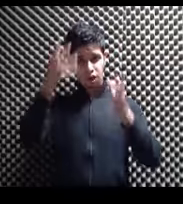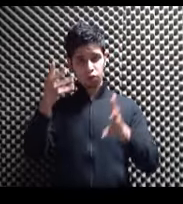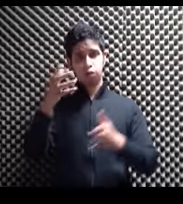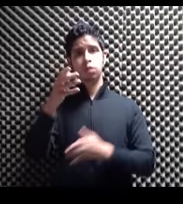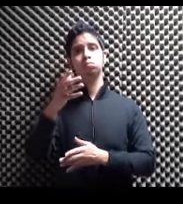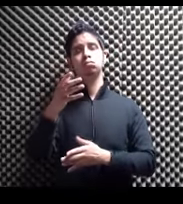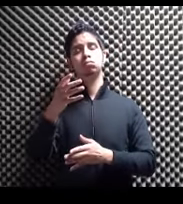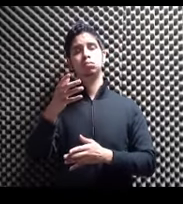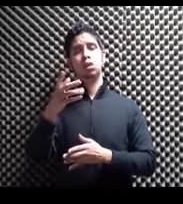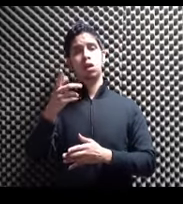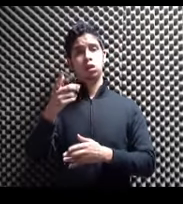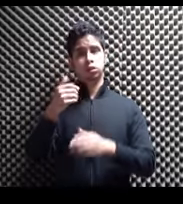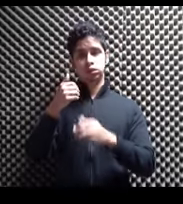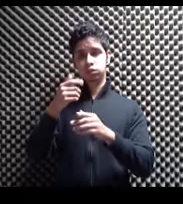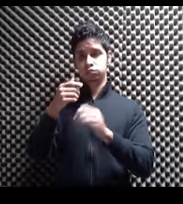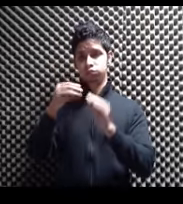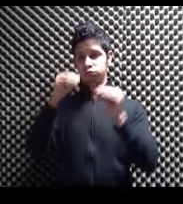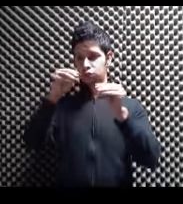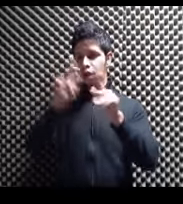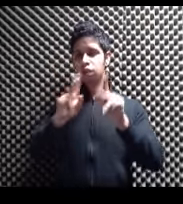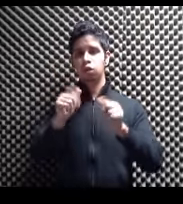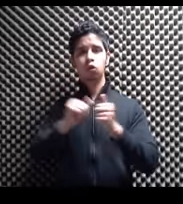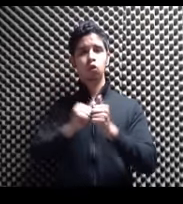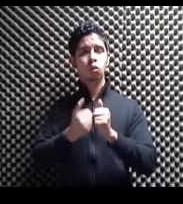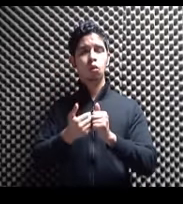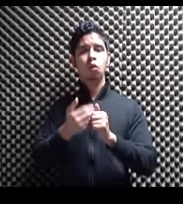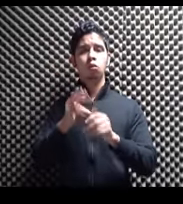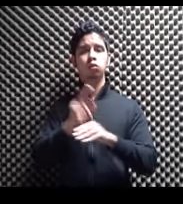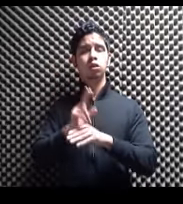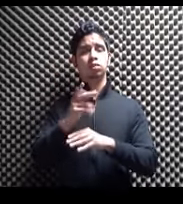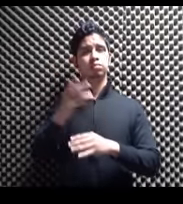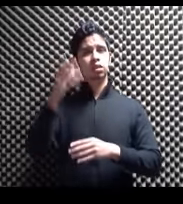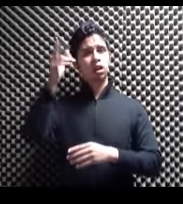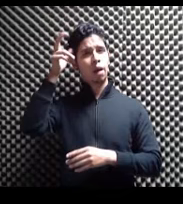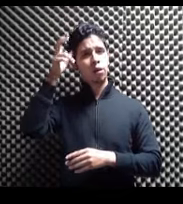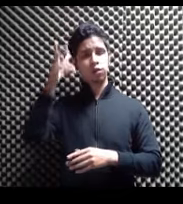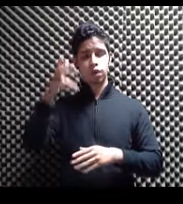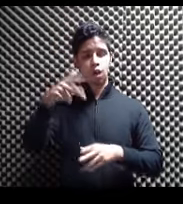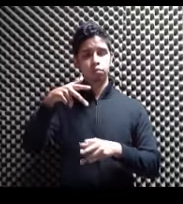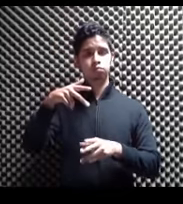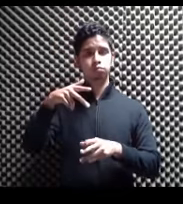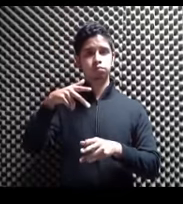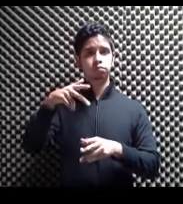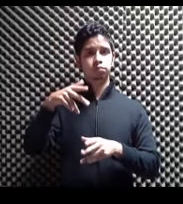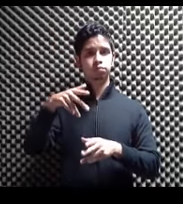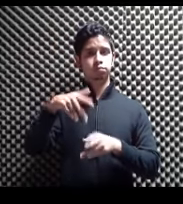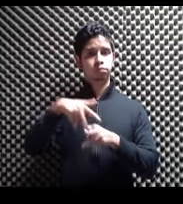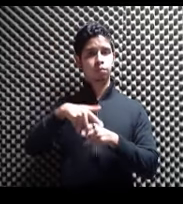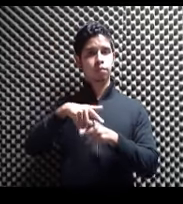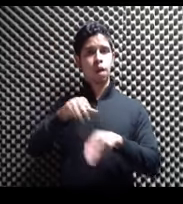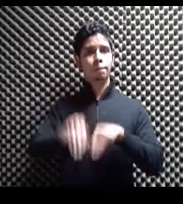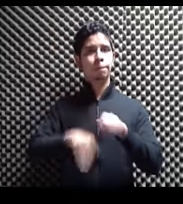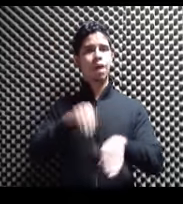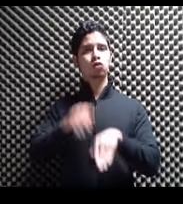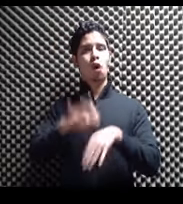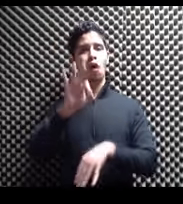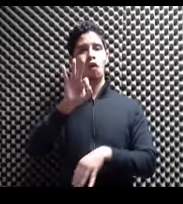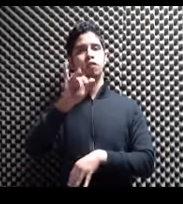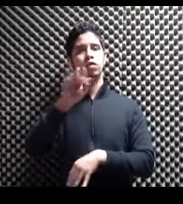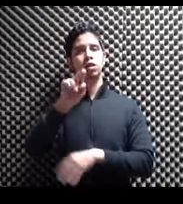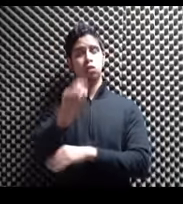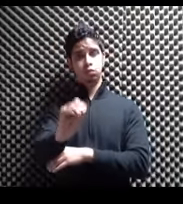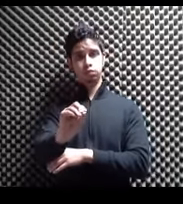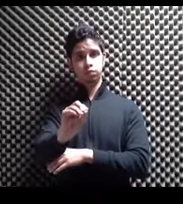fino. Pues... pensábamos buscando alternativas para aumentar pues el ingreso en el albergue. Fíjate ya, el micrófono, vete, ya que no contamos